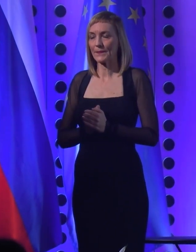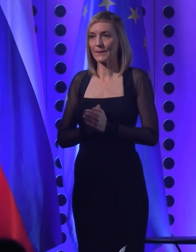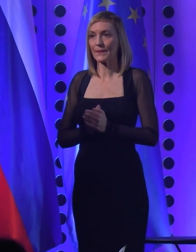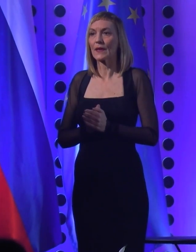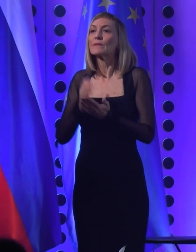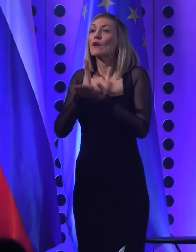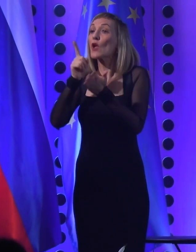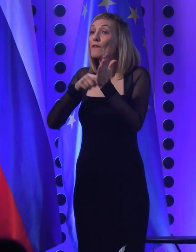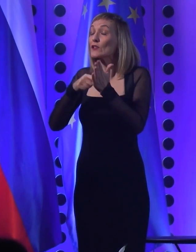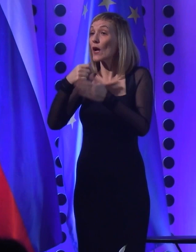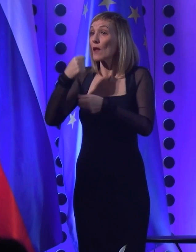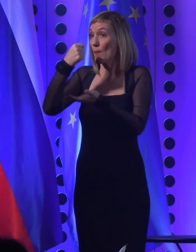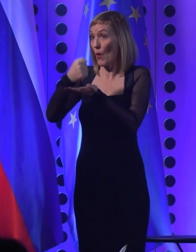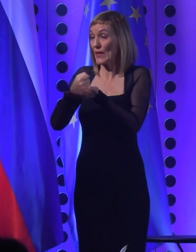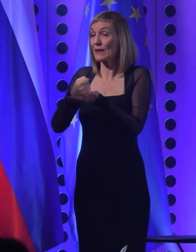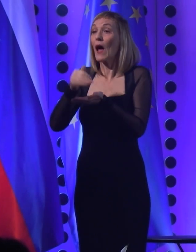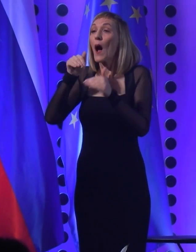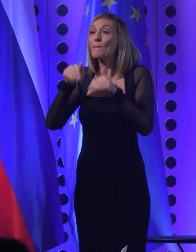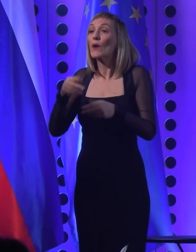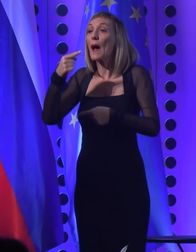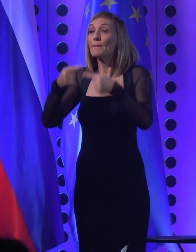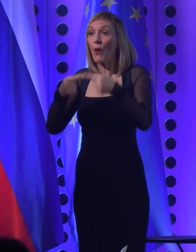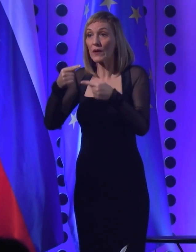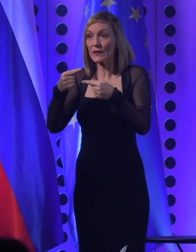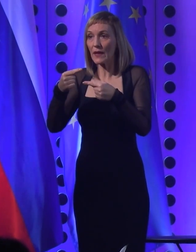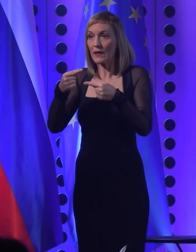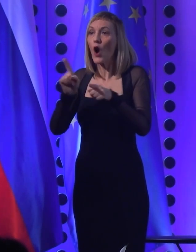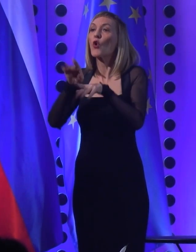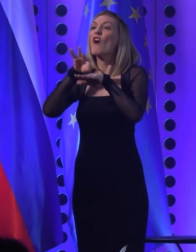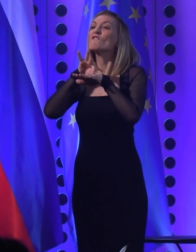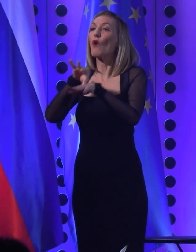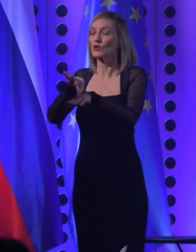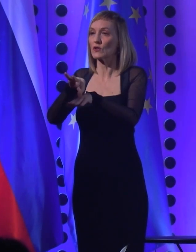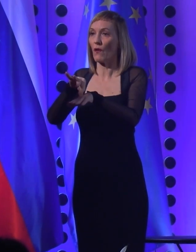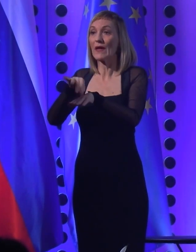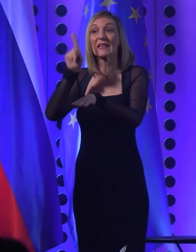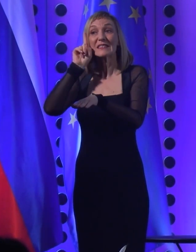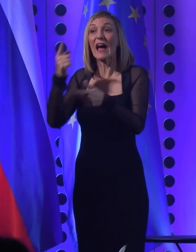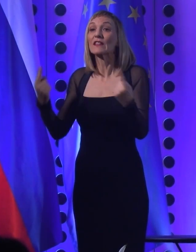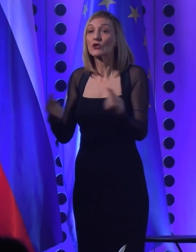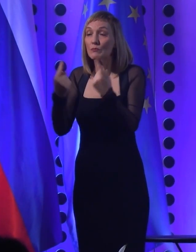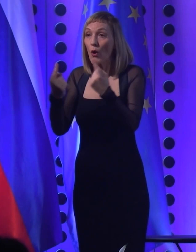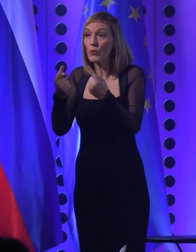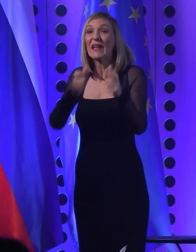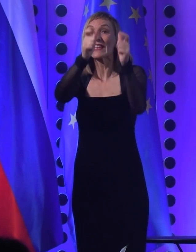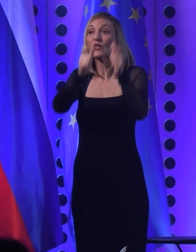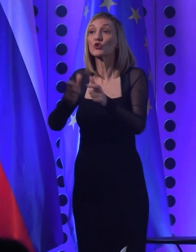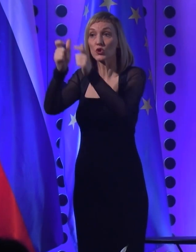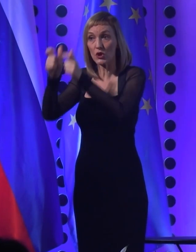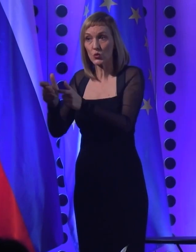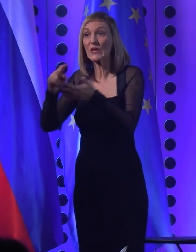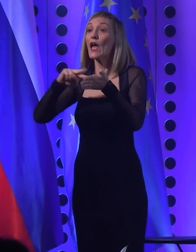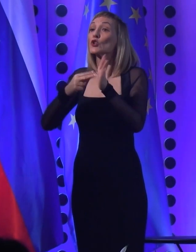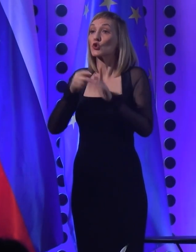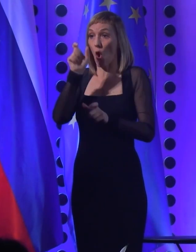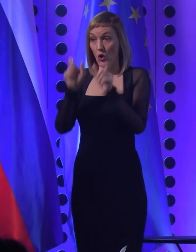Že večkrat sem poudarila, da mora politika v vlogi voditelja znati spodbujati institucije,